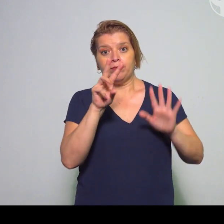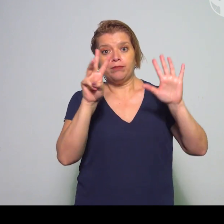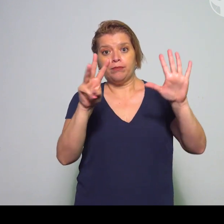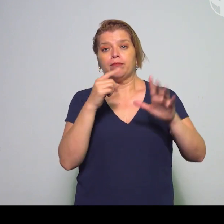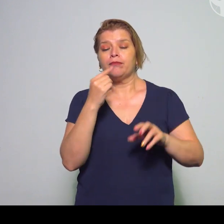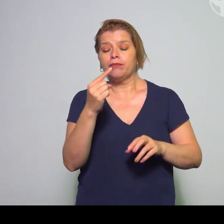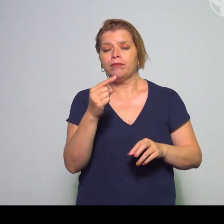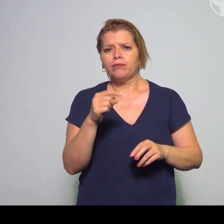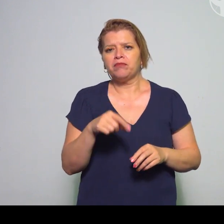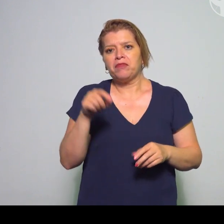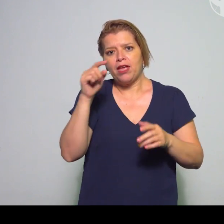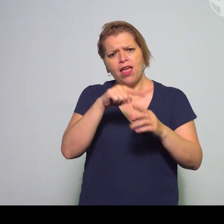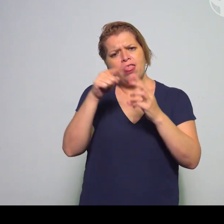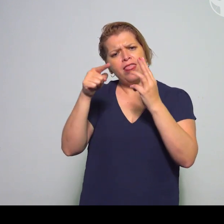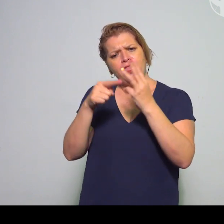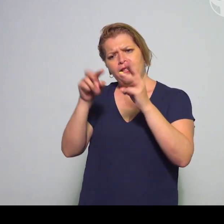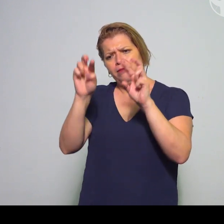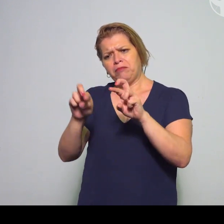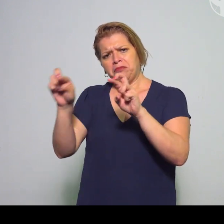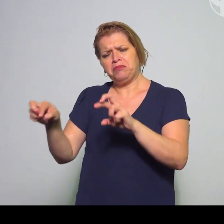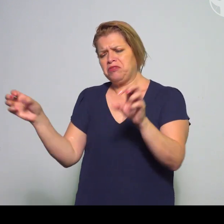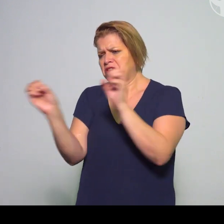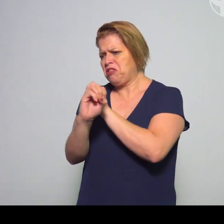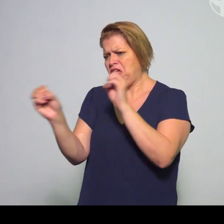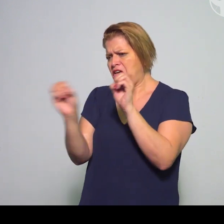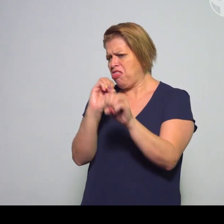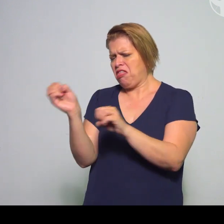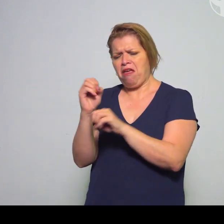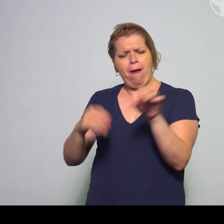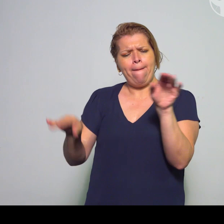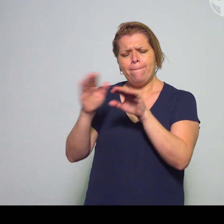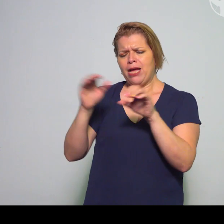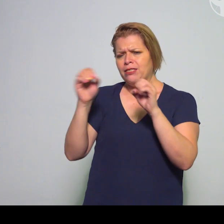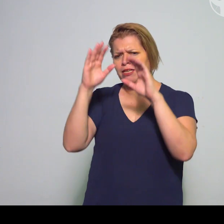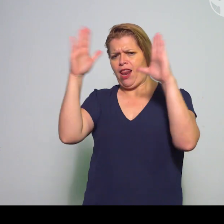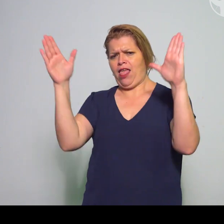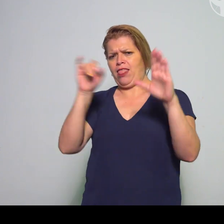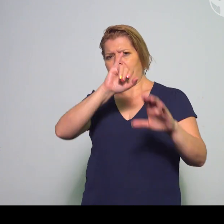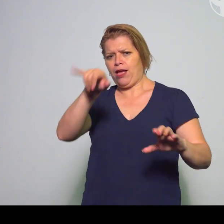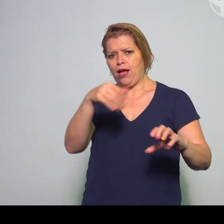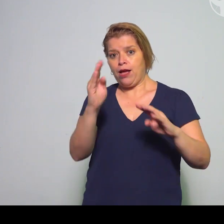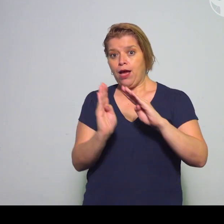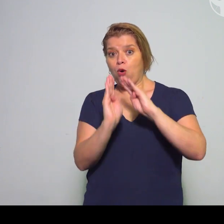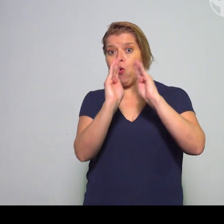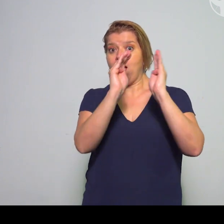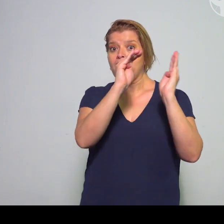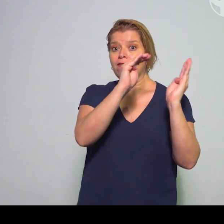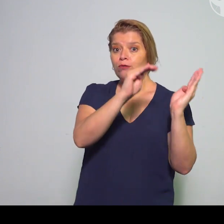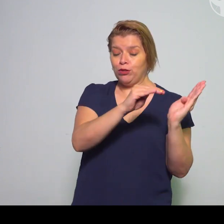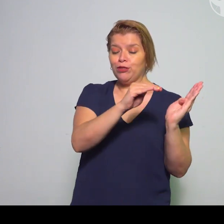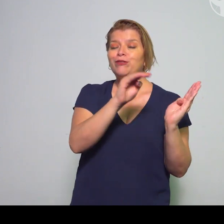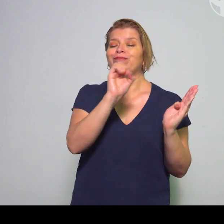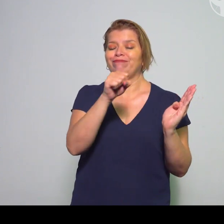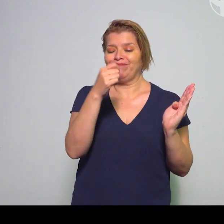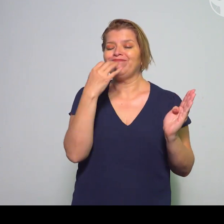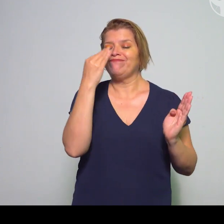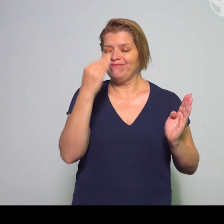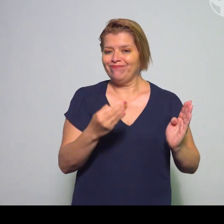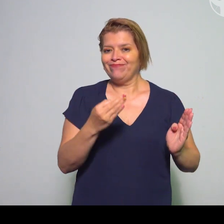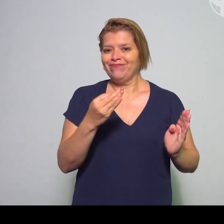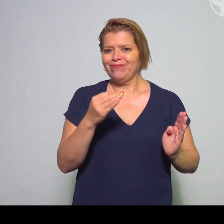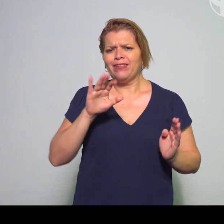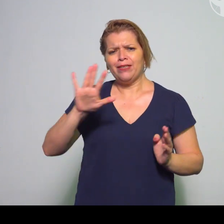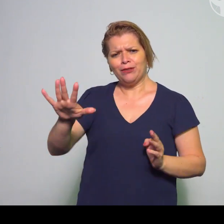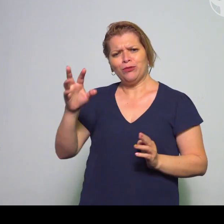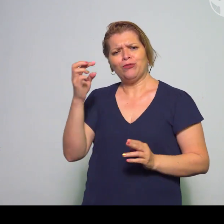entre los mortales no ha habido nadie más grande que Juan. O sea, al final Zacarías